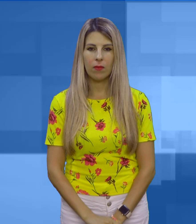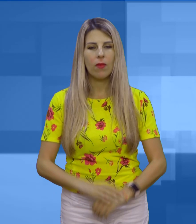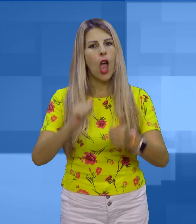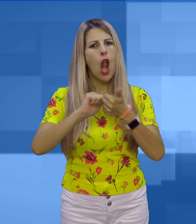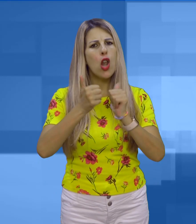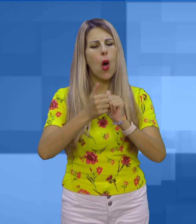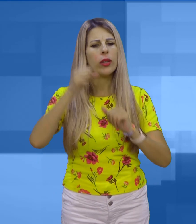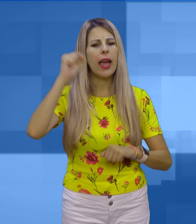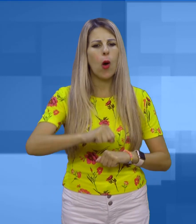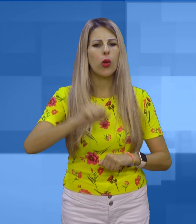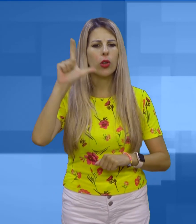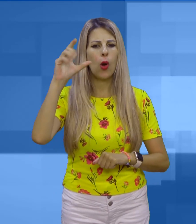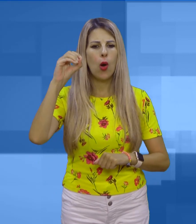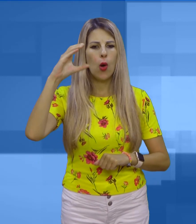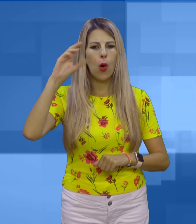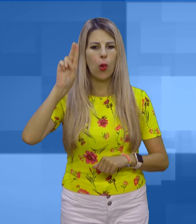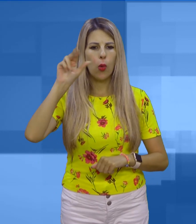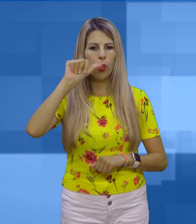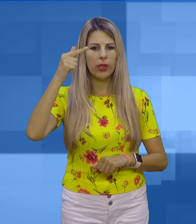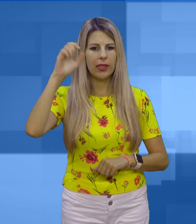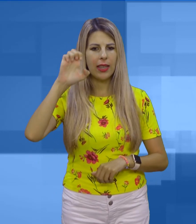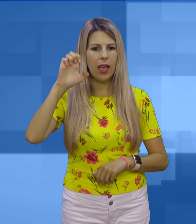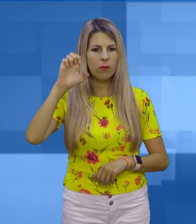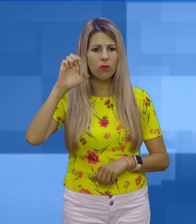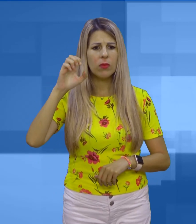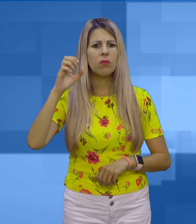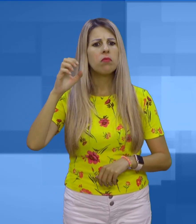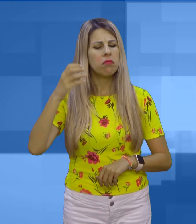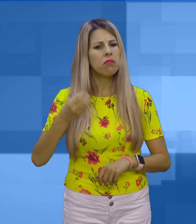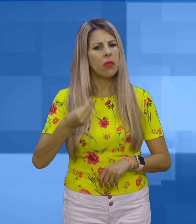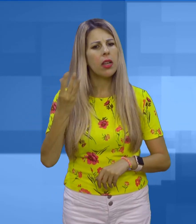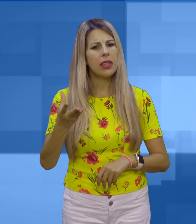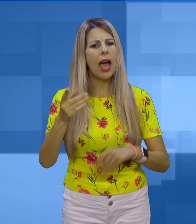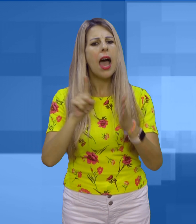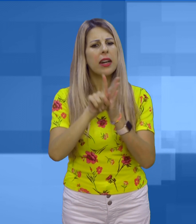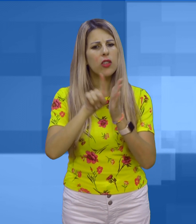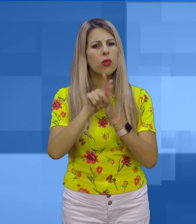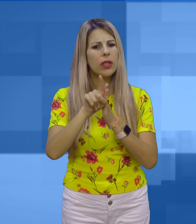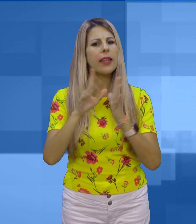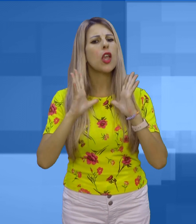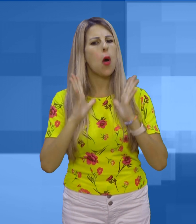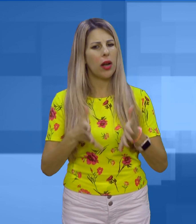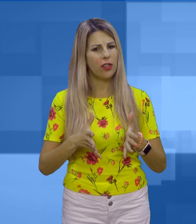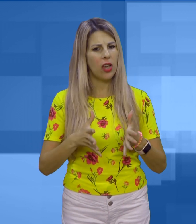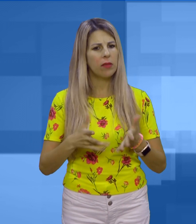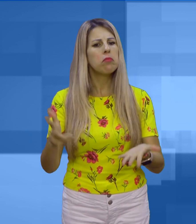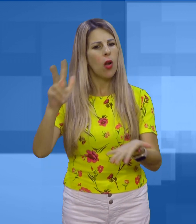La lotta contro le locuste sta dando risultati incoraggianti. A confermarlo è